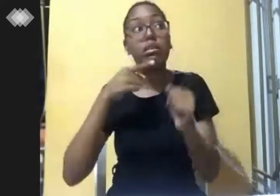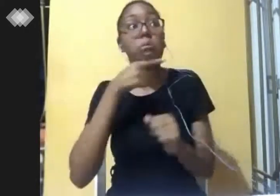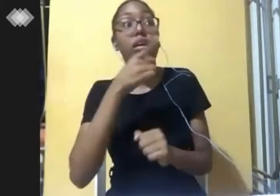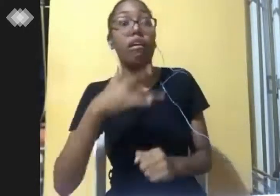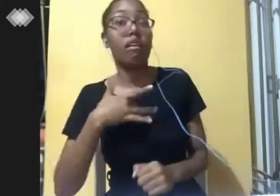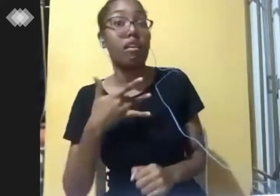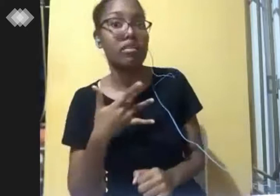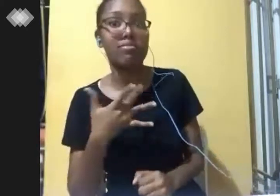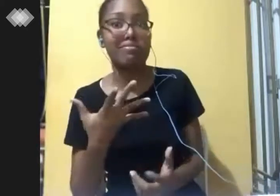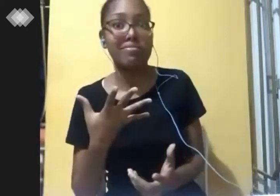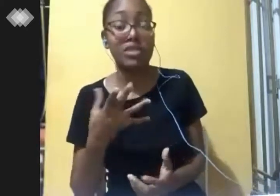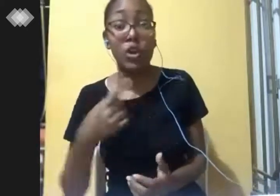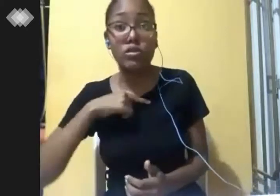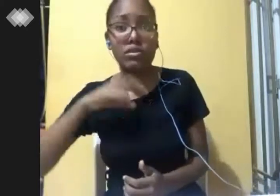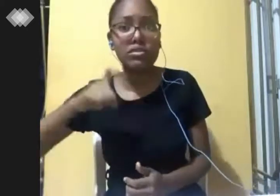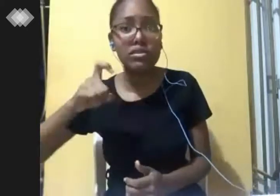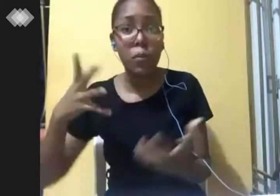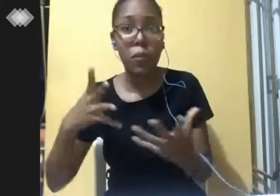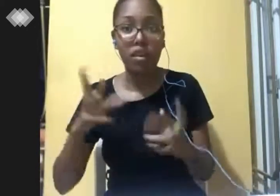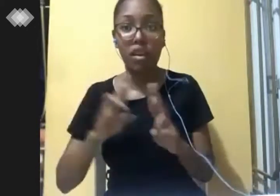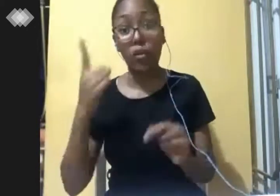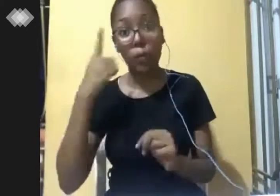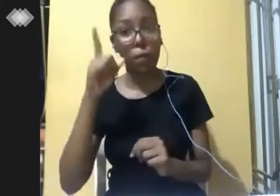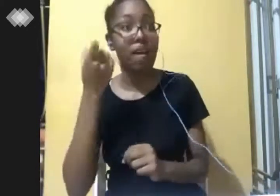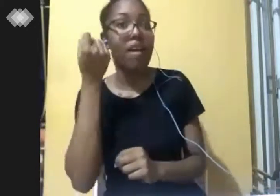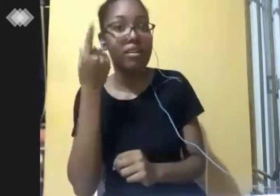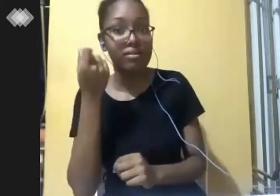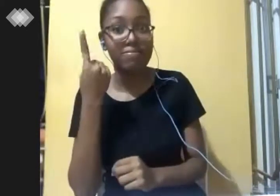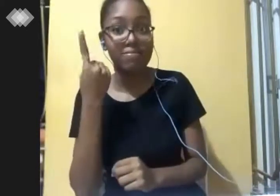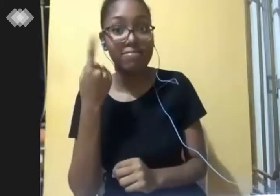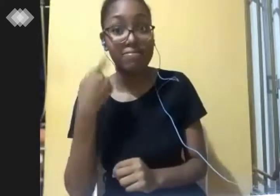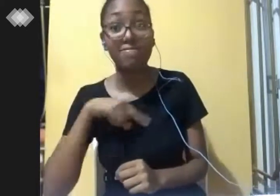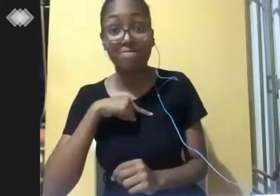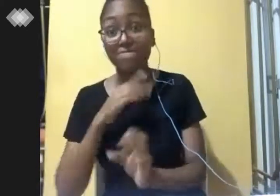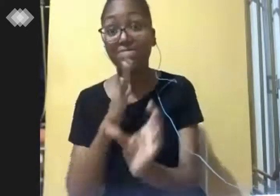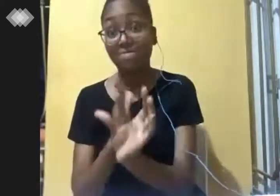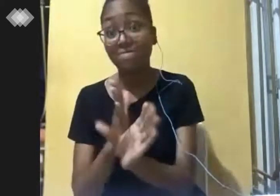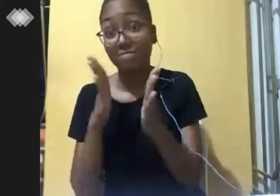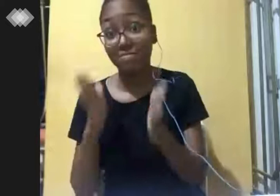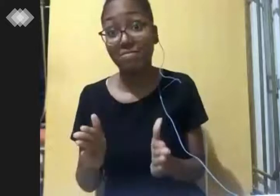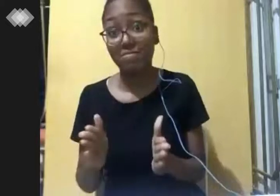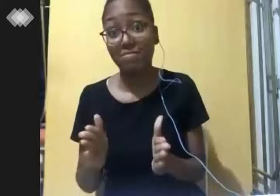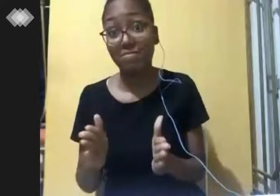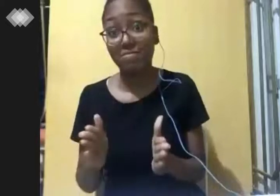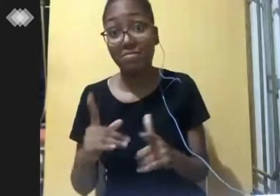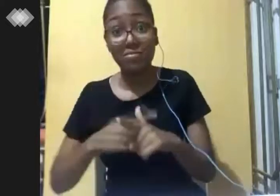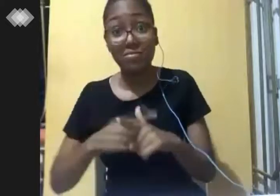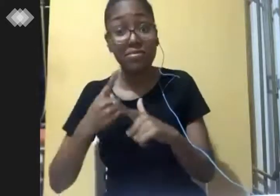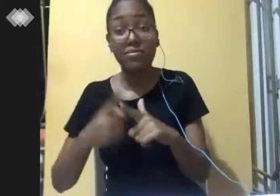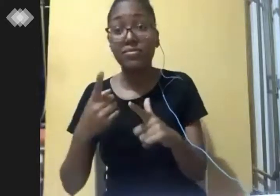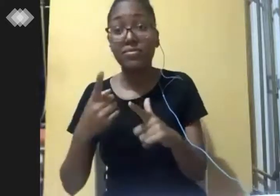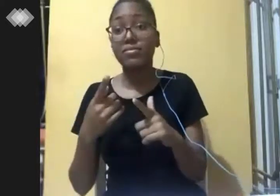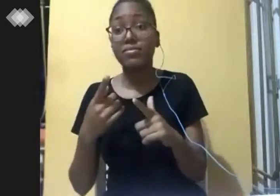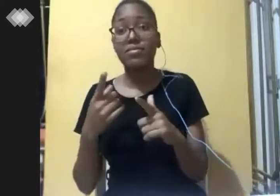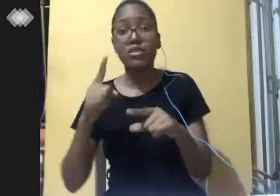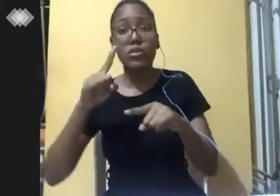estar preparados para entenderlo somos nosotros. Entonces, no hay manera de que podamos entenderlo si no sabemos